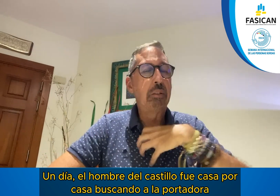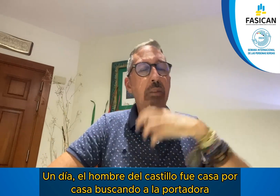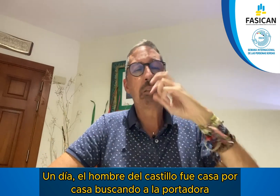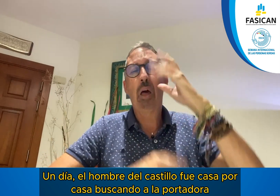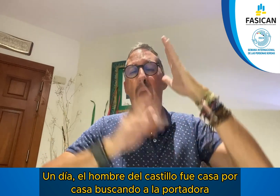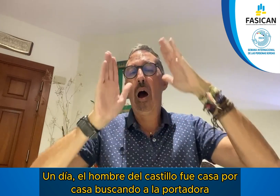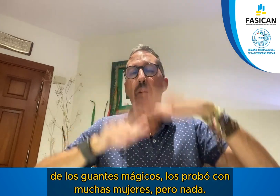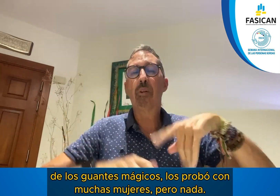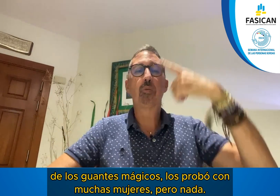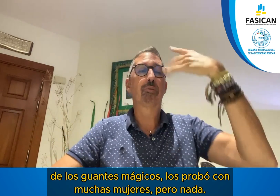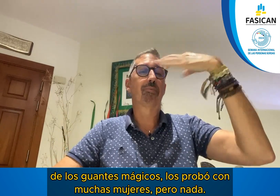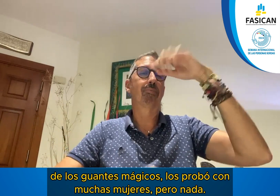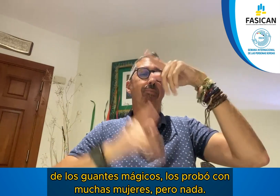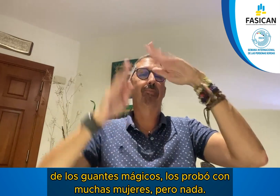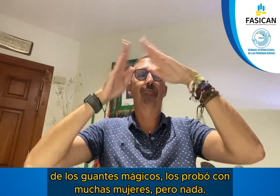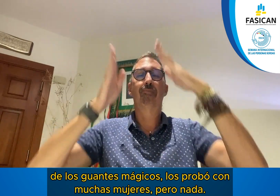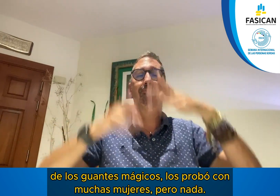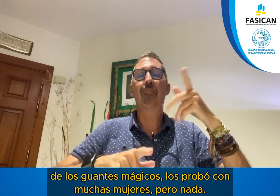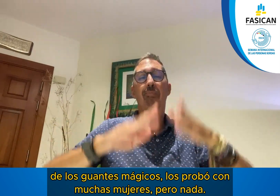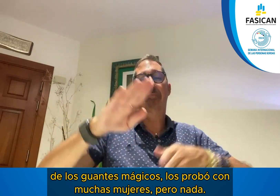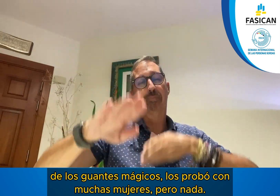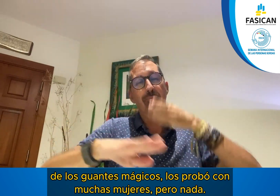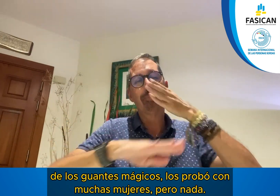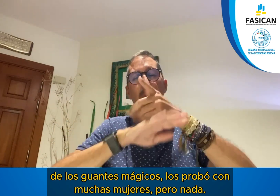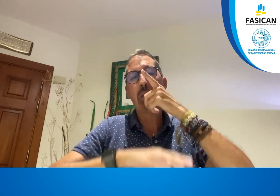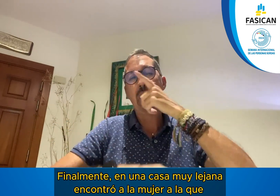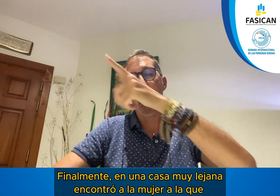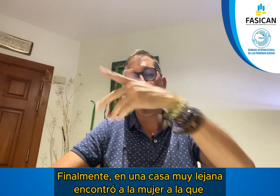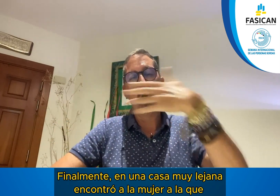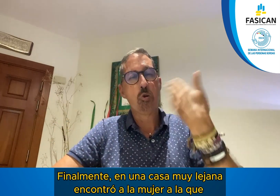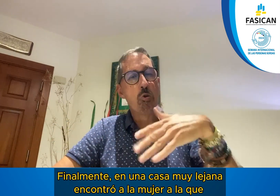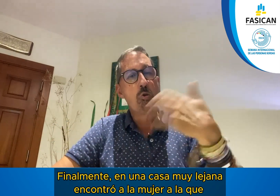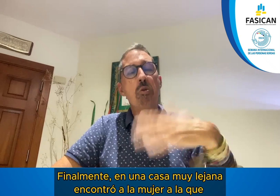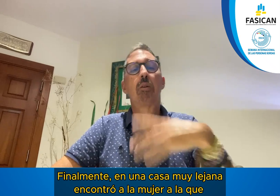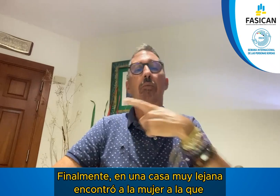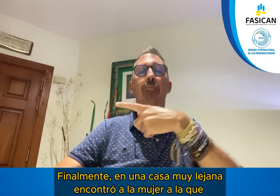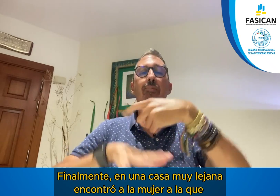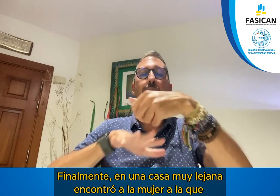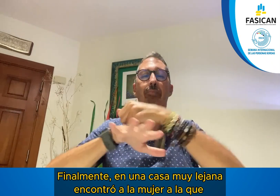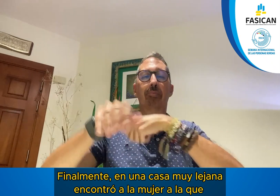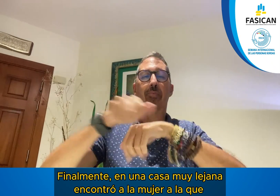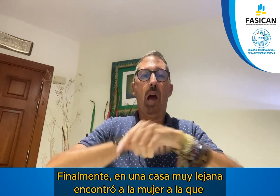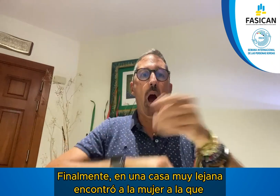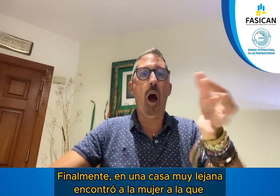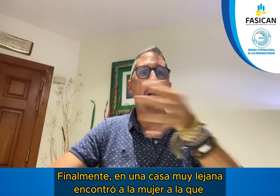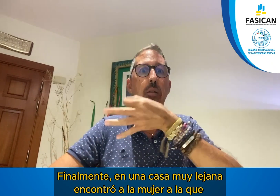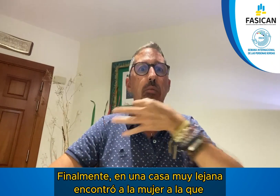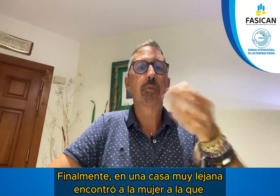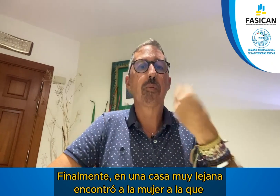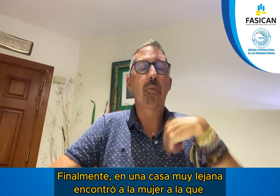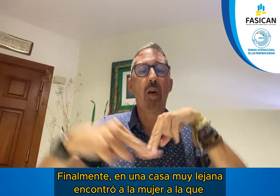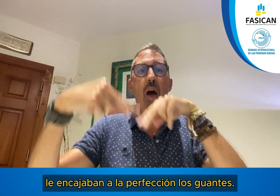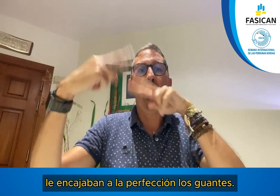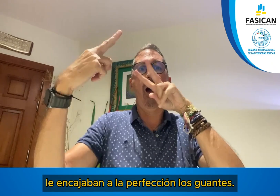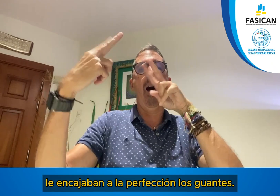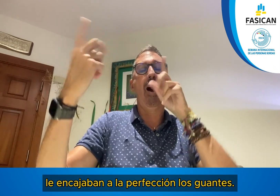guantes mágicos. Lo probó con muchas mujeres, pero nada. Finalmente, en una casa muy lejana, encontró a la mujer a la que le encajaban